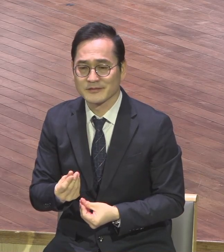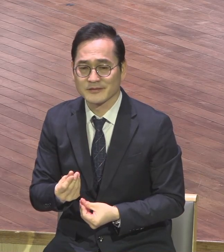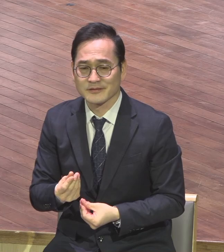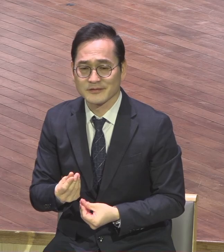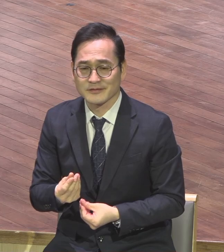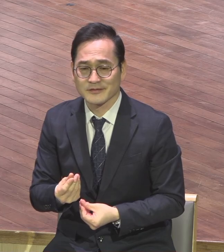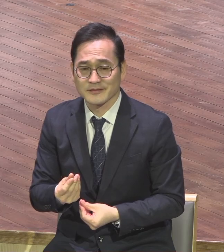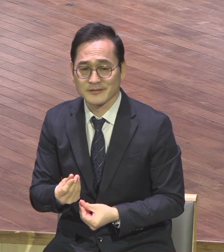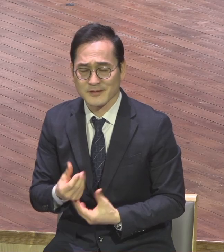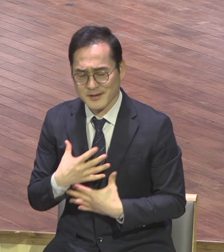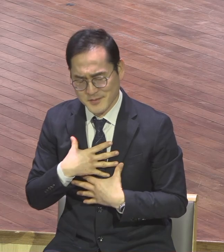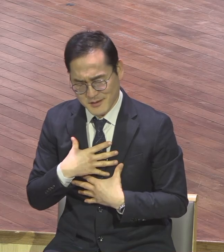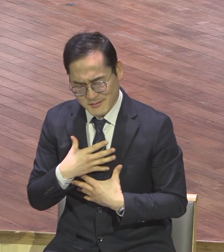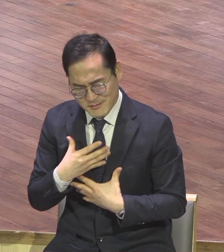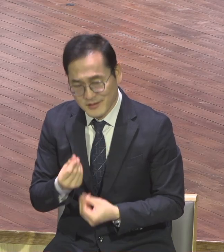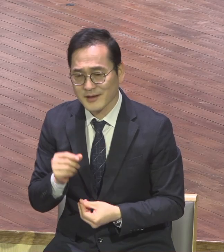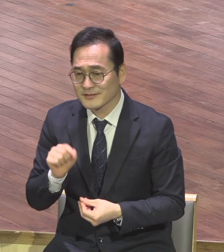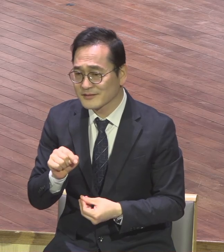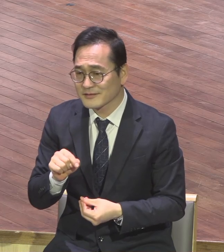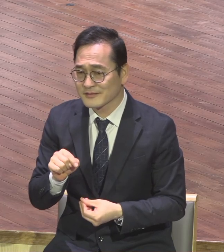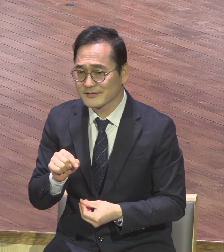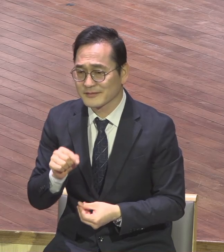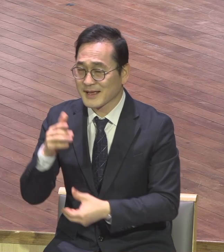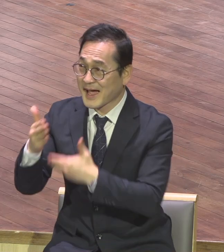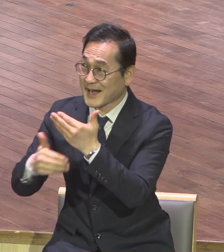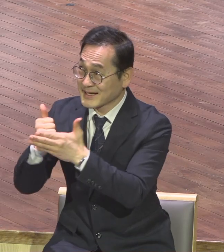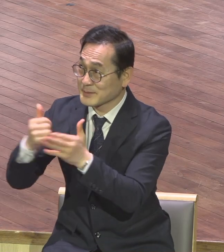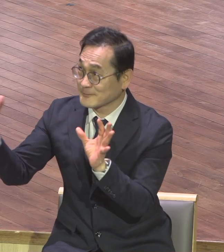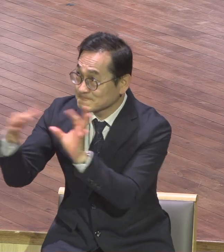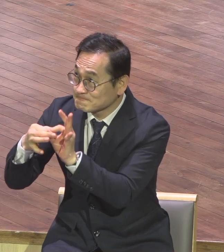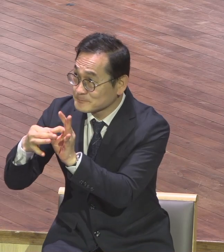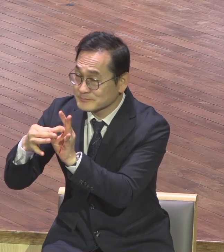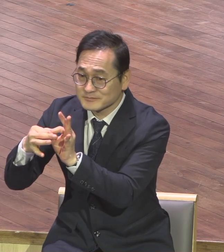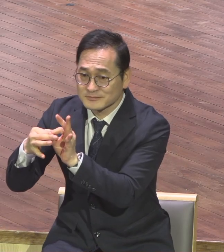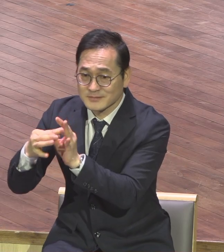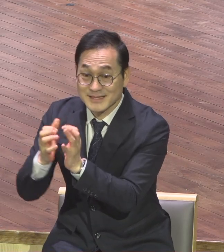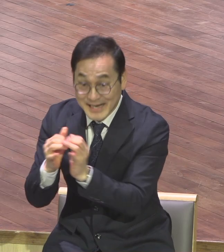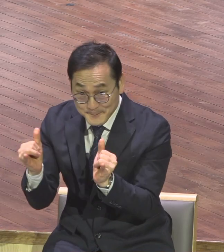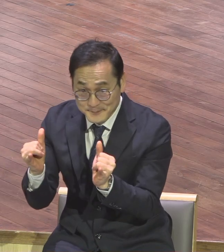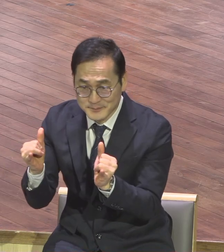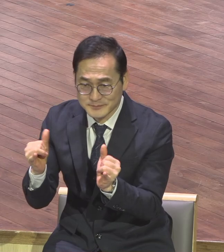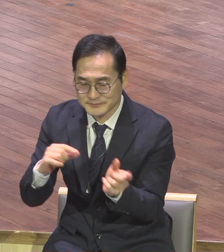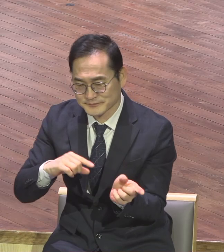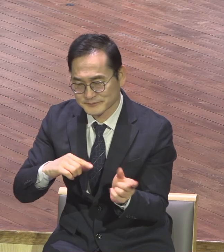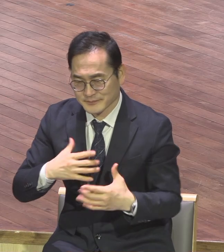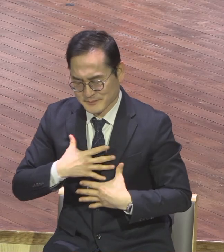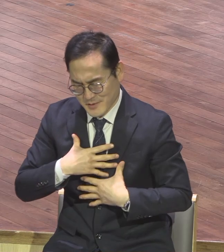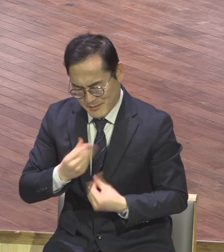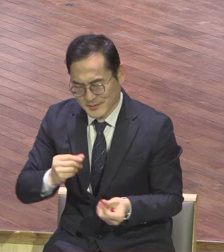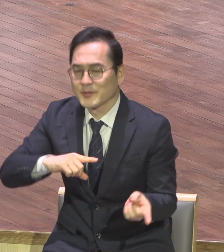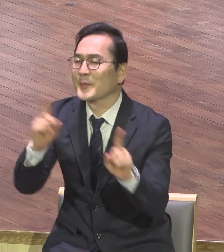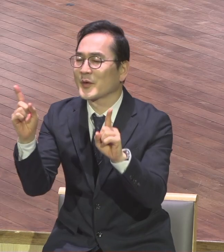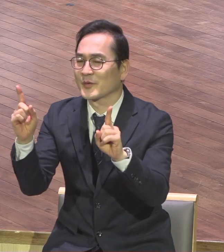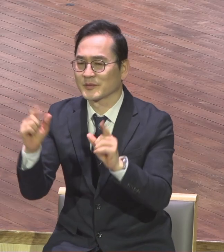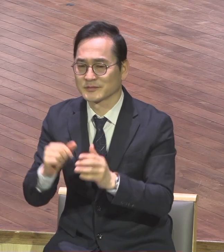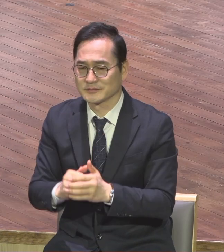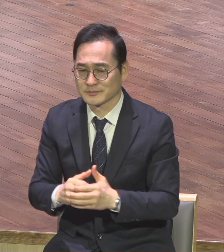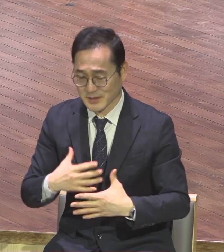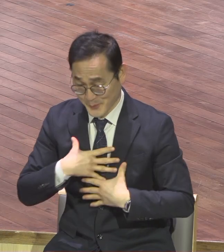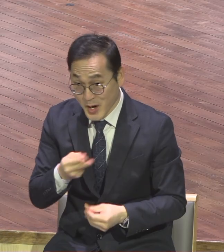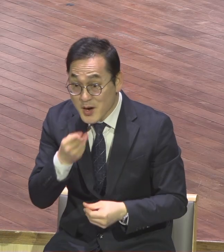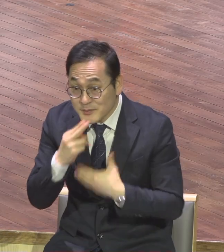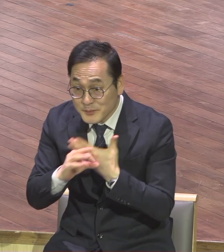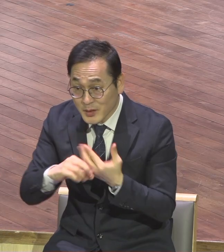평안합니다. 내 영혼 평안해요. 이게 하나님과 관계 회복된 자의 모습이에요. 평안하지 않으면 회복 안 된